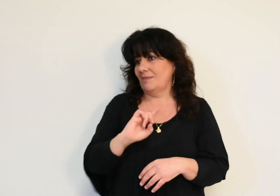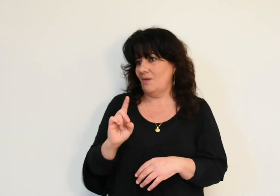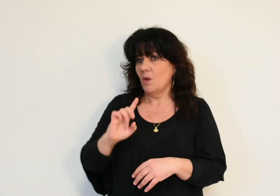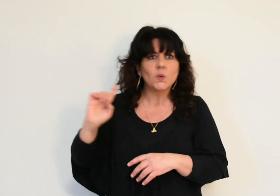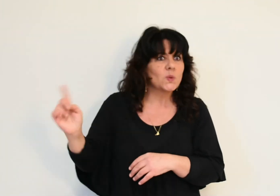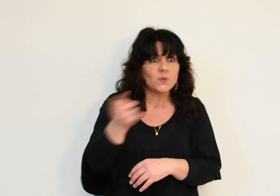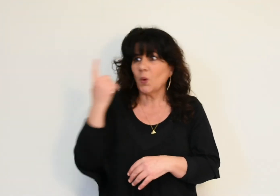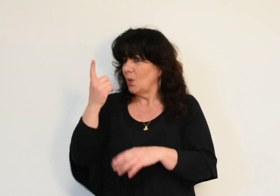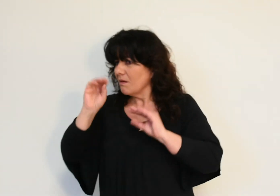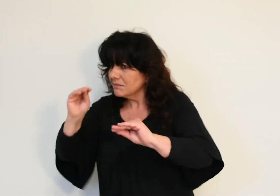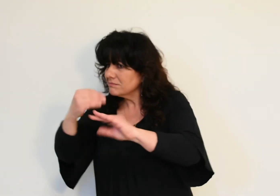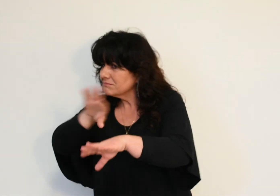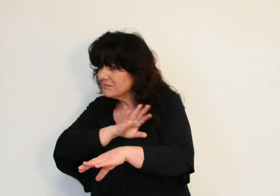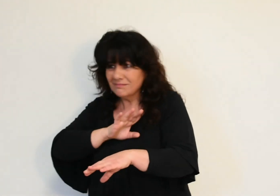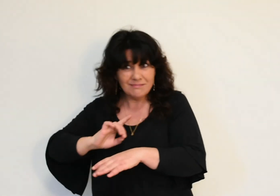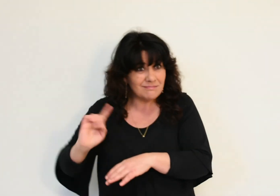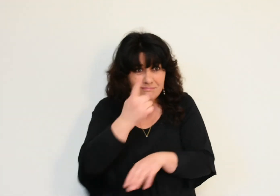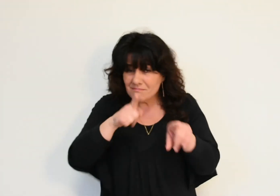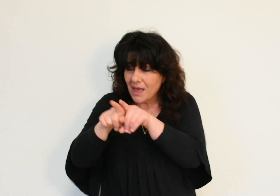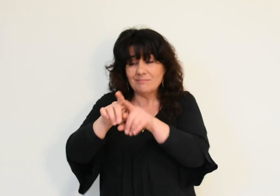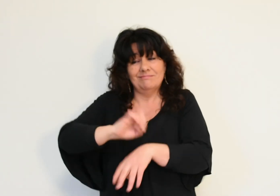le monde n'a pas à faire des miracles, à